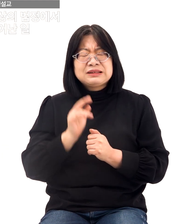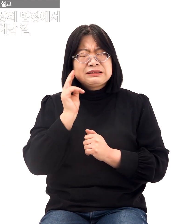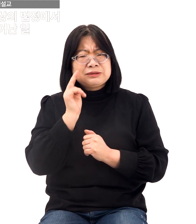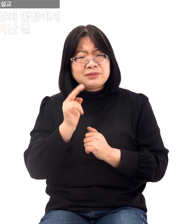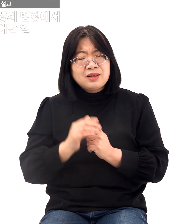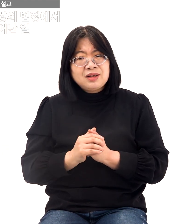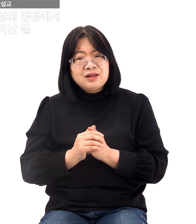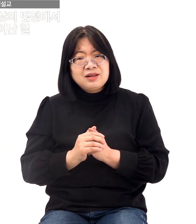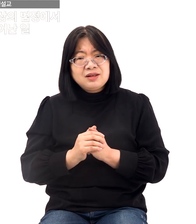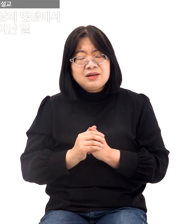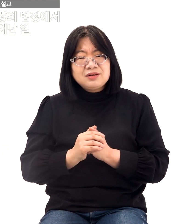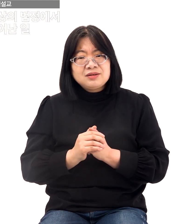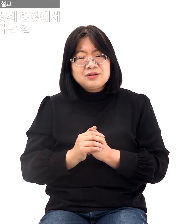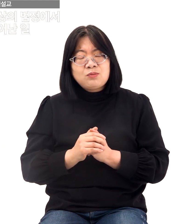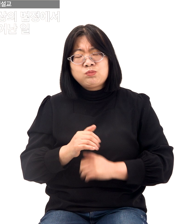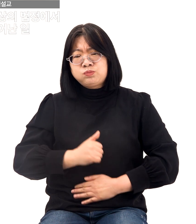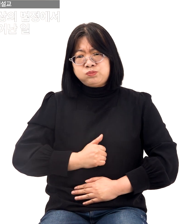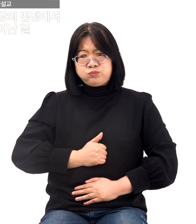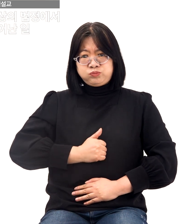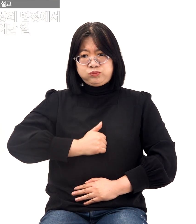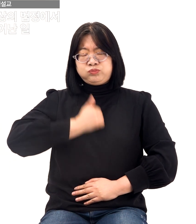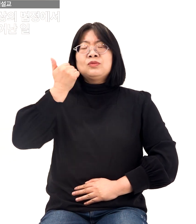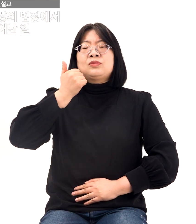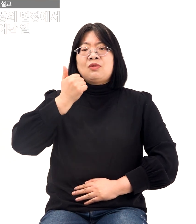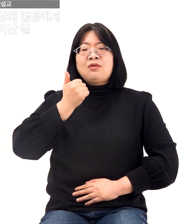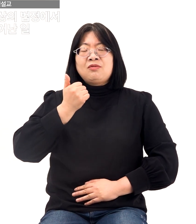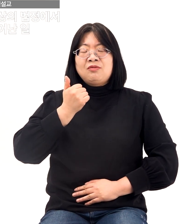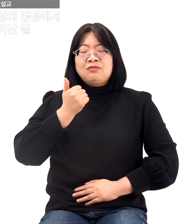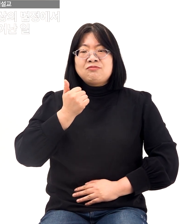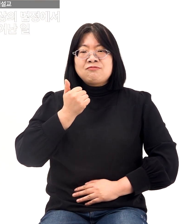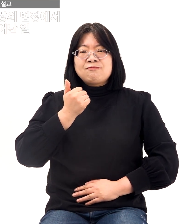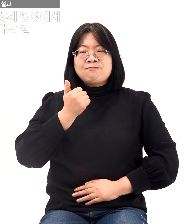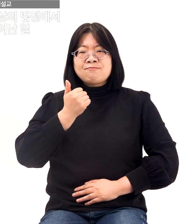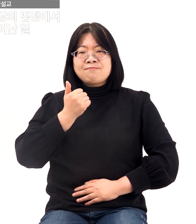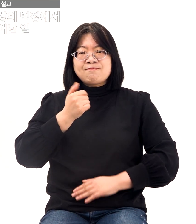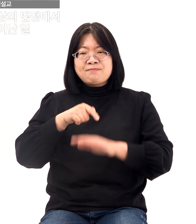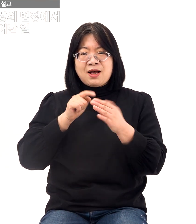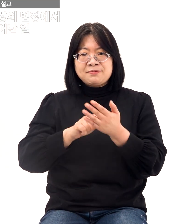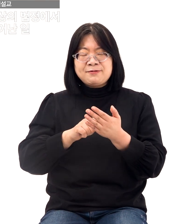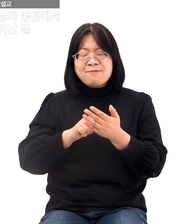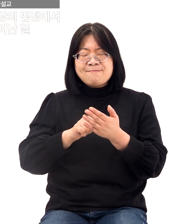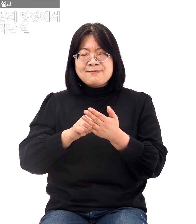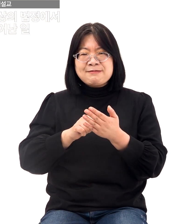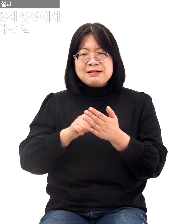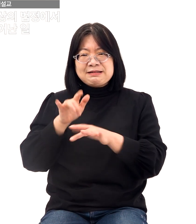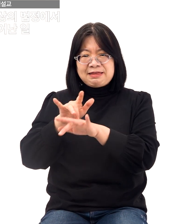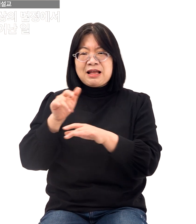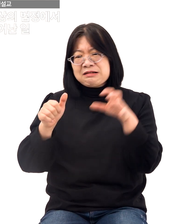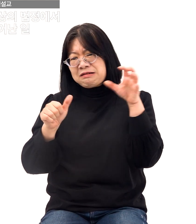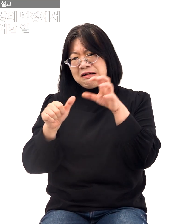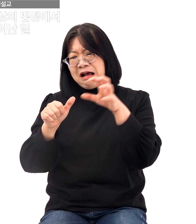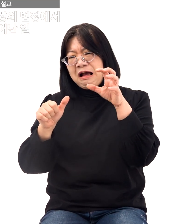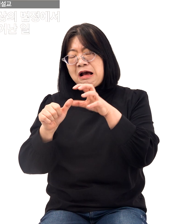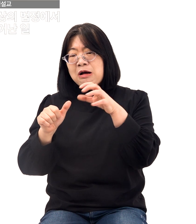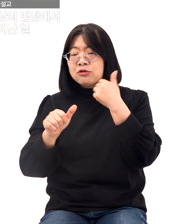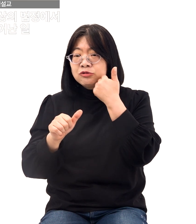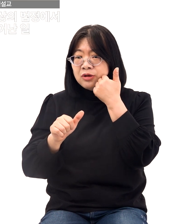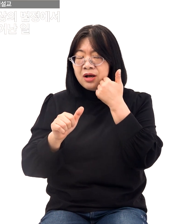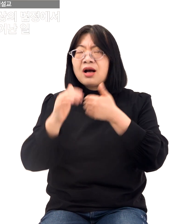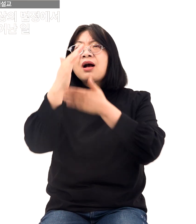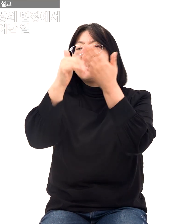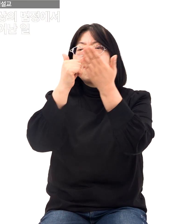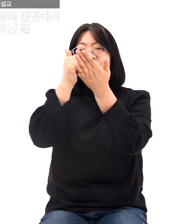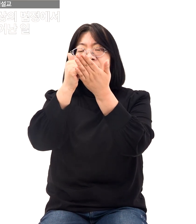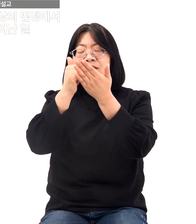심한 극한 분노를 담아서 사탄을 꾸짖는다 그 말이에요. 누가? 하나님께서.